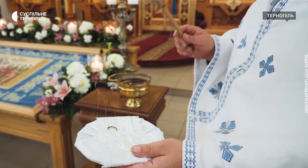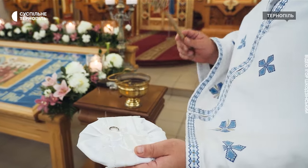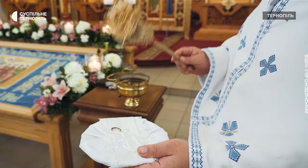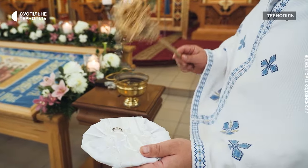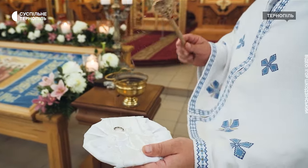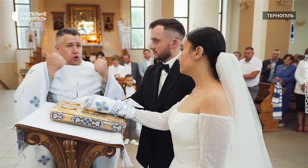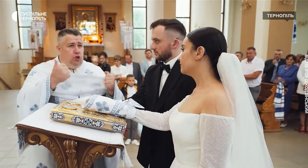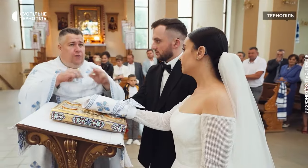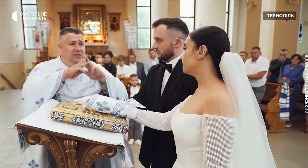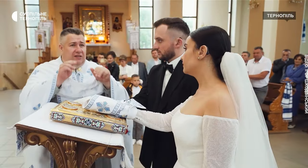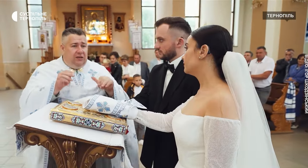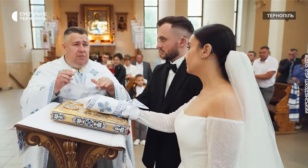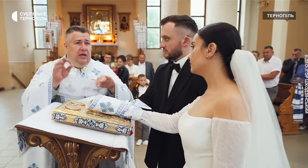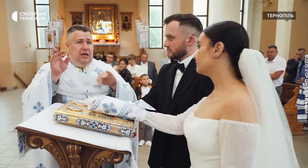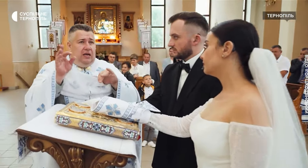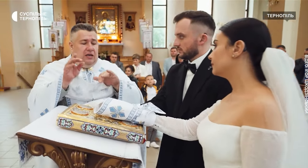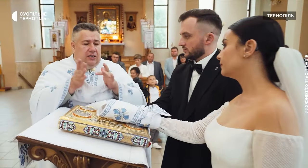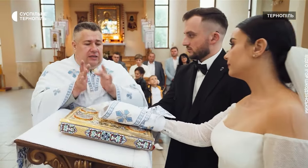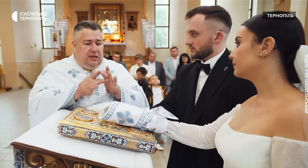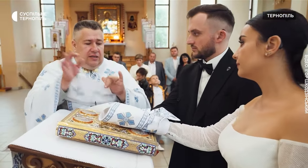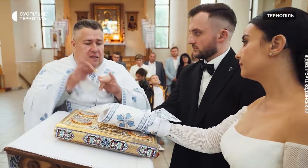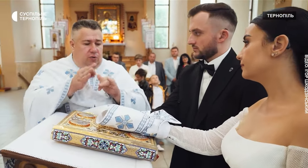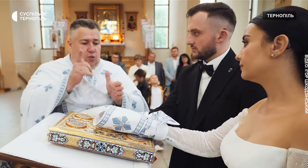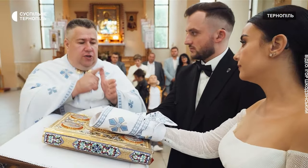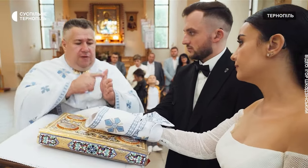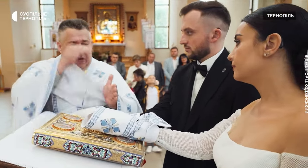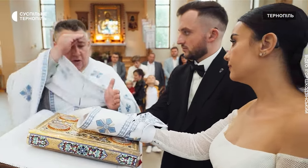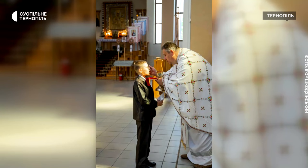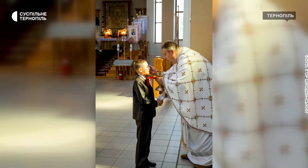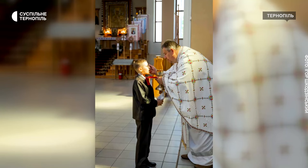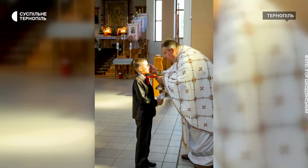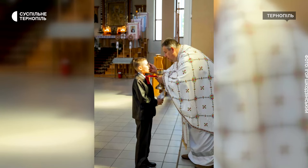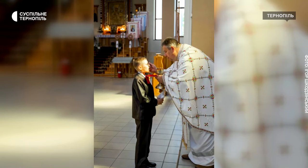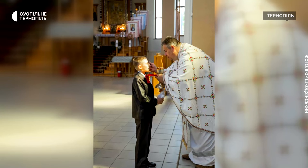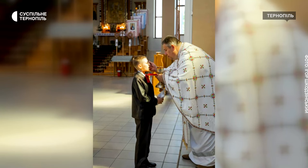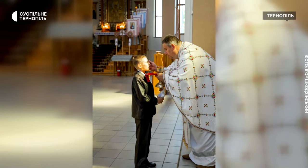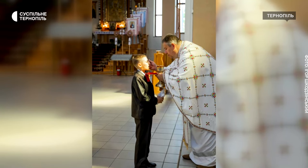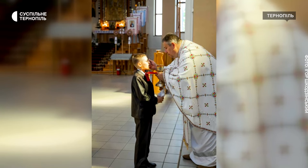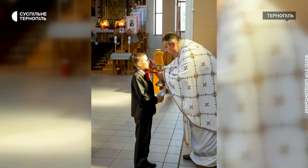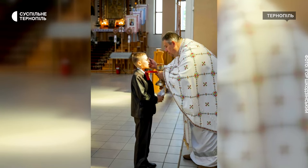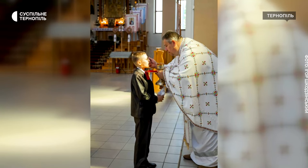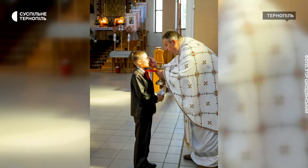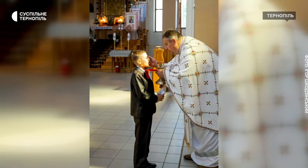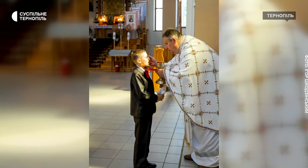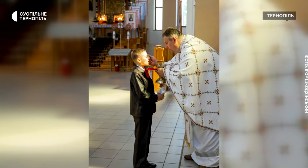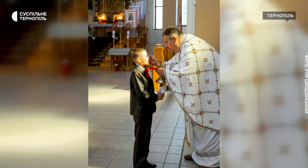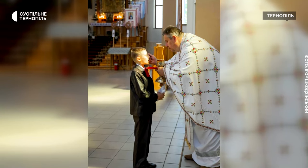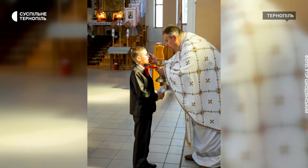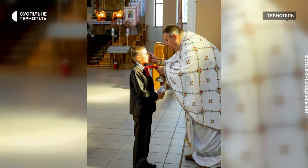та готує дітей до першого причастя. Заняття проводять у Тернопільській спеціалізованій школі-інтернаті для дітей із зниженим слухом. За його словами,